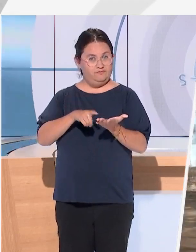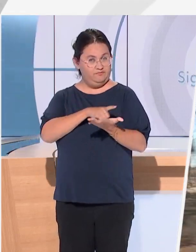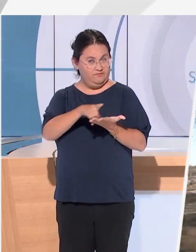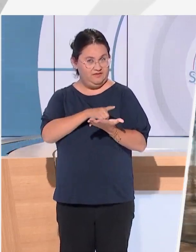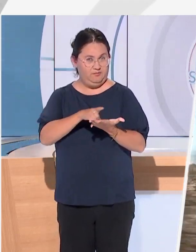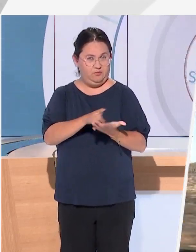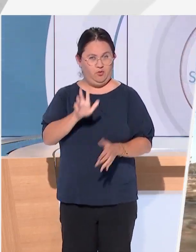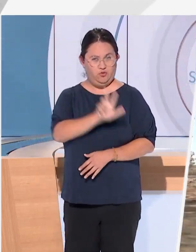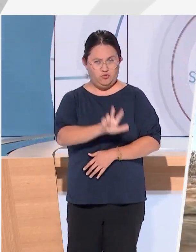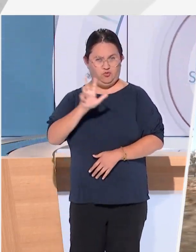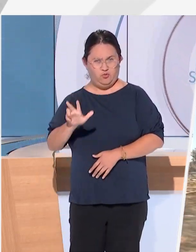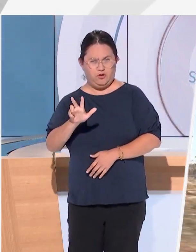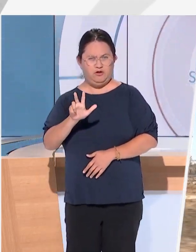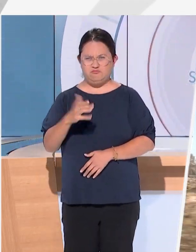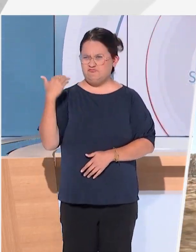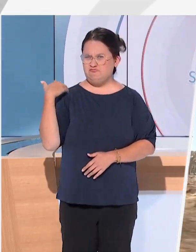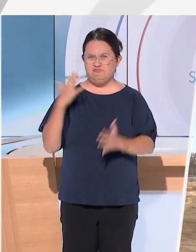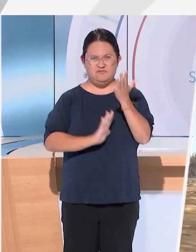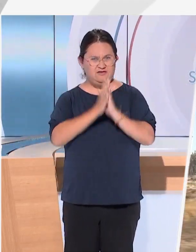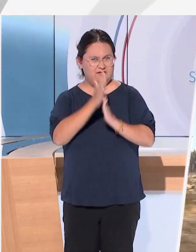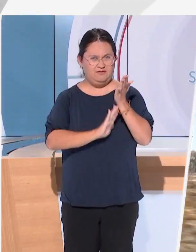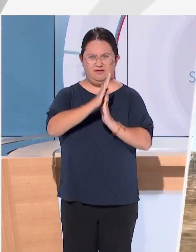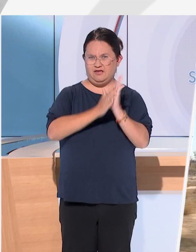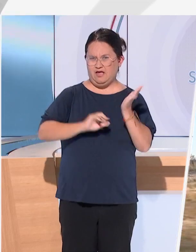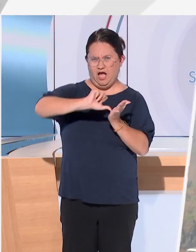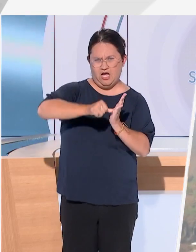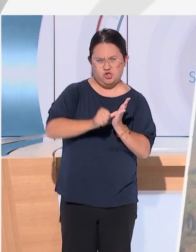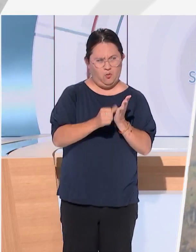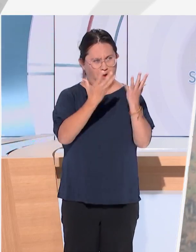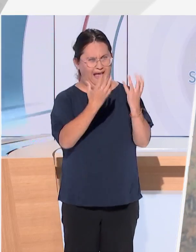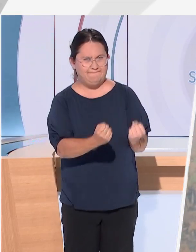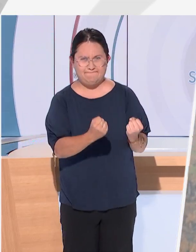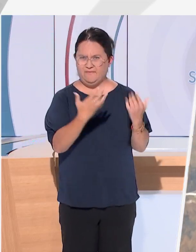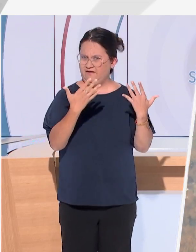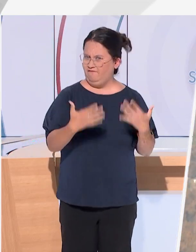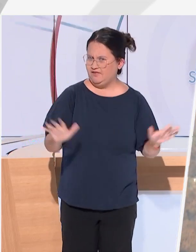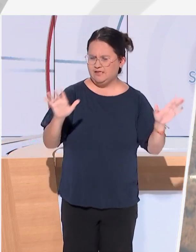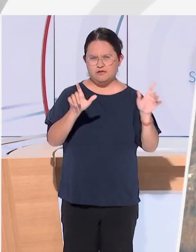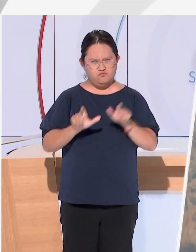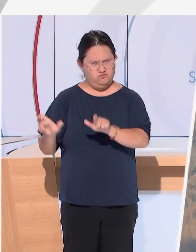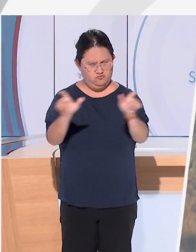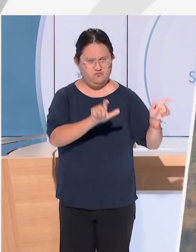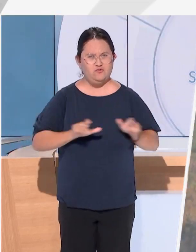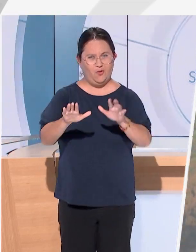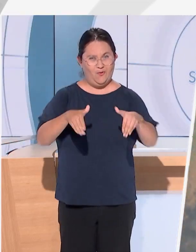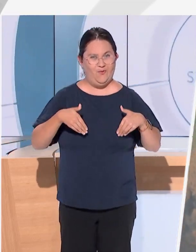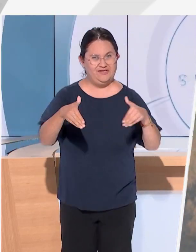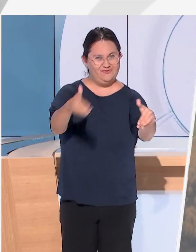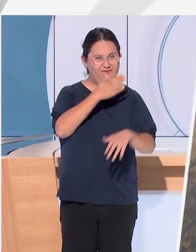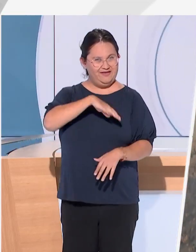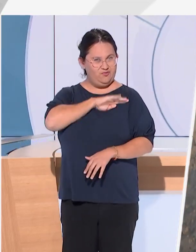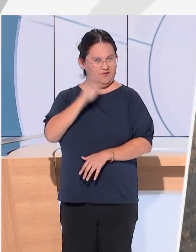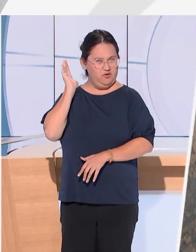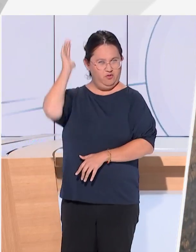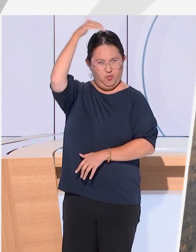En Gironde, alors que le dernier feu d'Arès sur le bassin d'Arcachon est terminé, la surveillance se poursuit pour les sapeurs-pompiers,